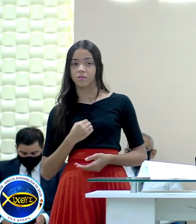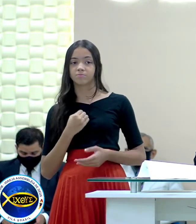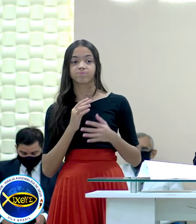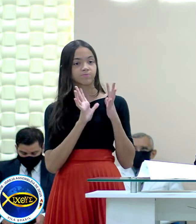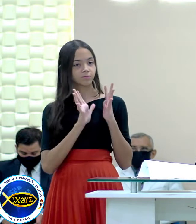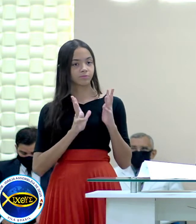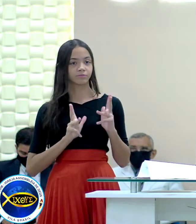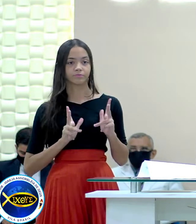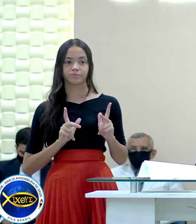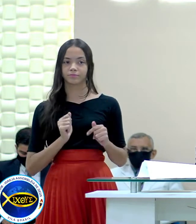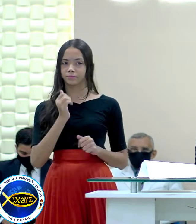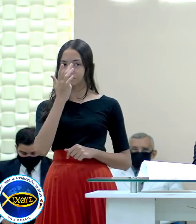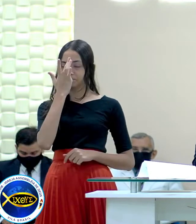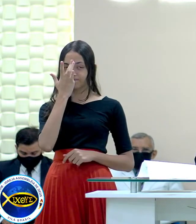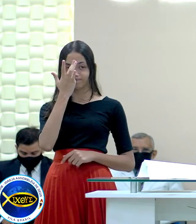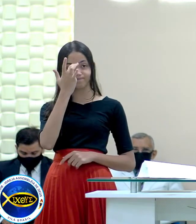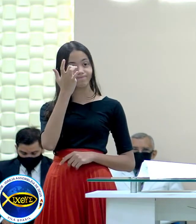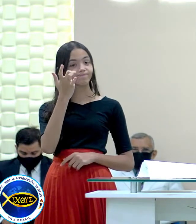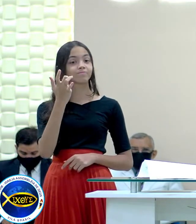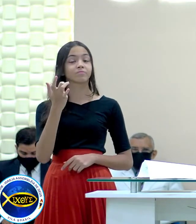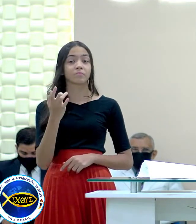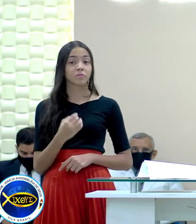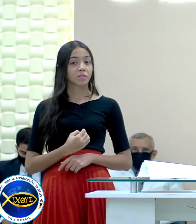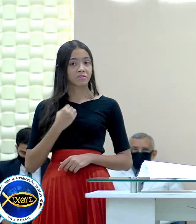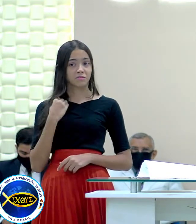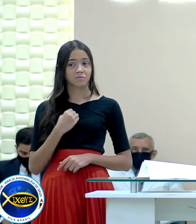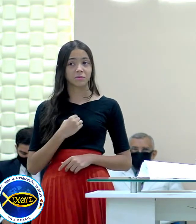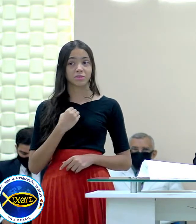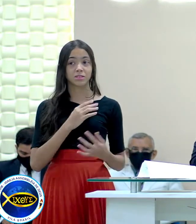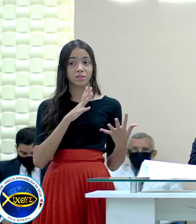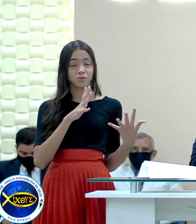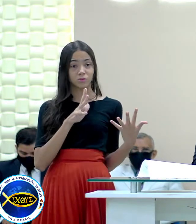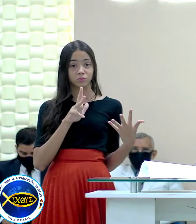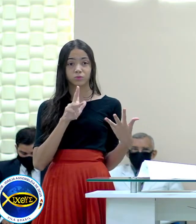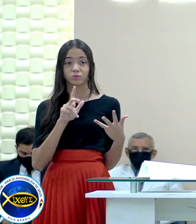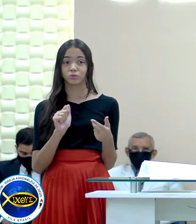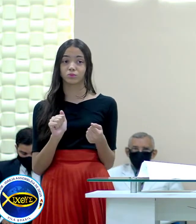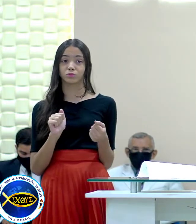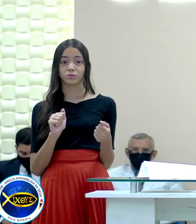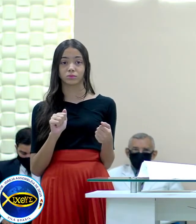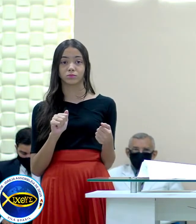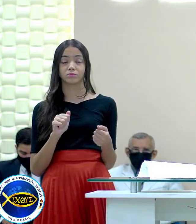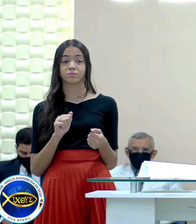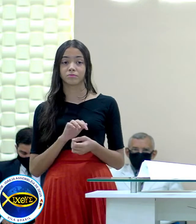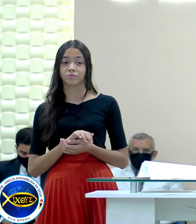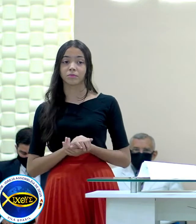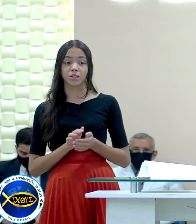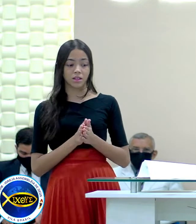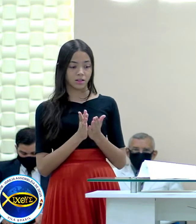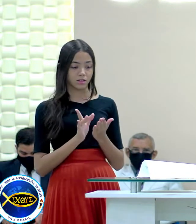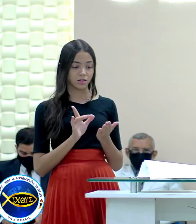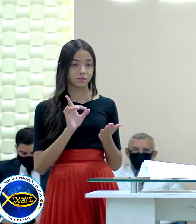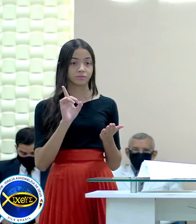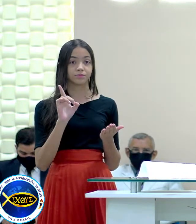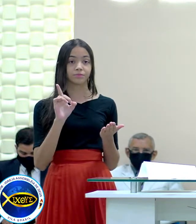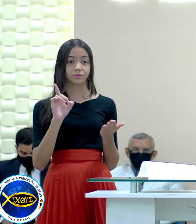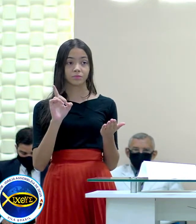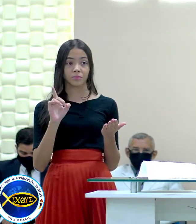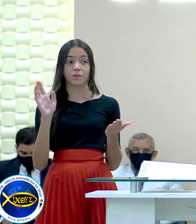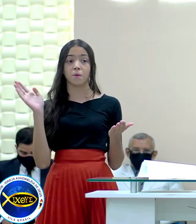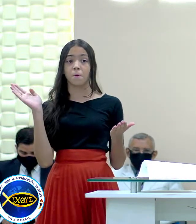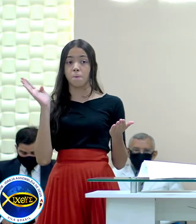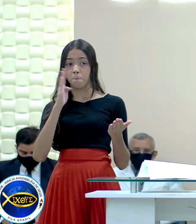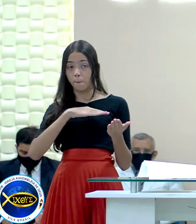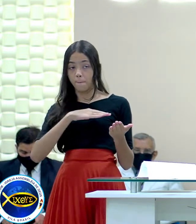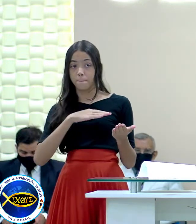santidade não é fácil. Nós vivemos em um mundo que a palavra do Senhor nos diz que jaz no maligno,